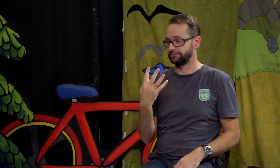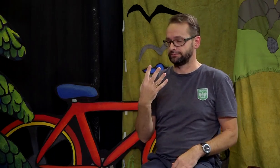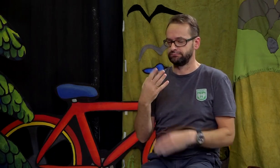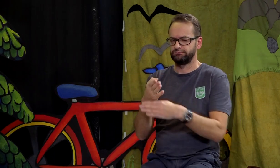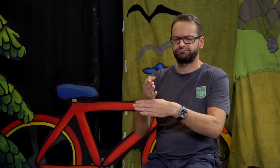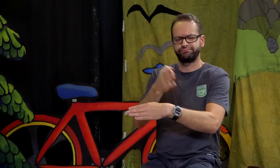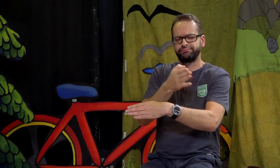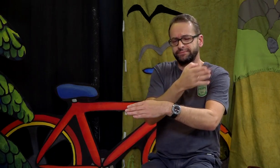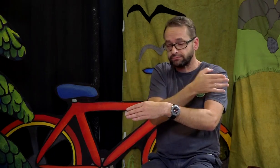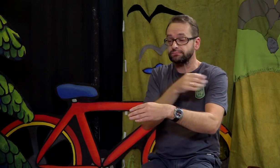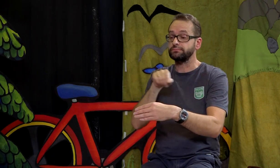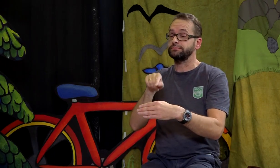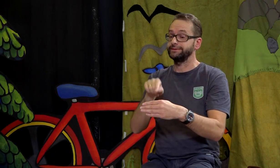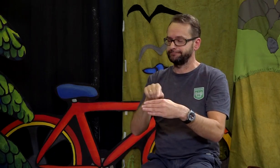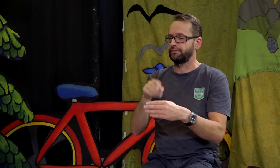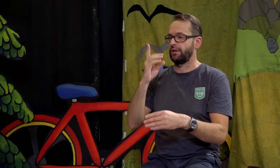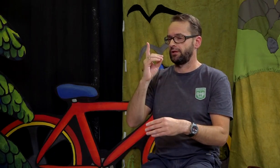2014, sitä ennen,